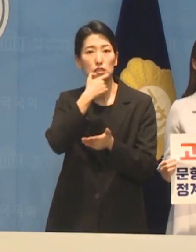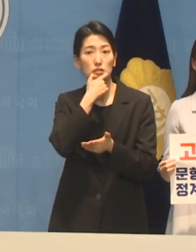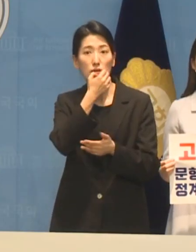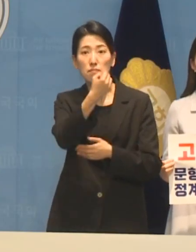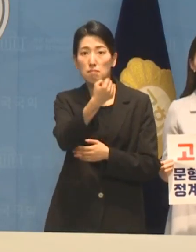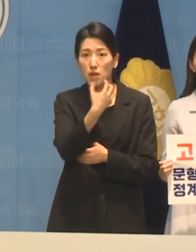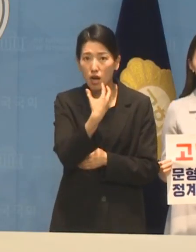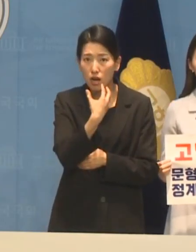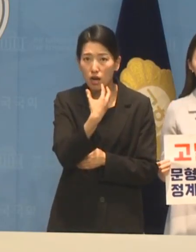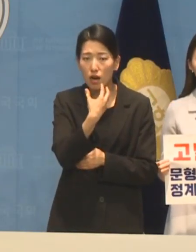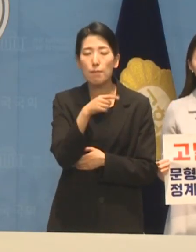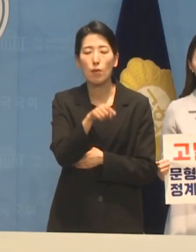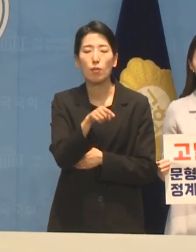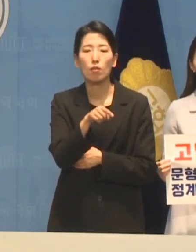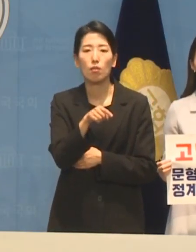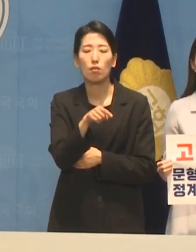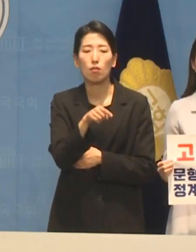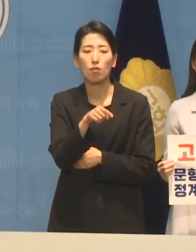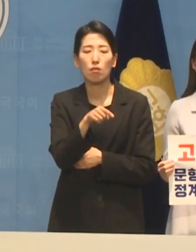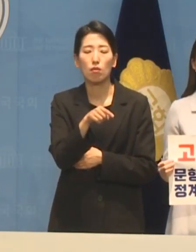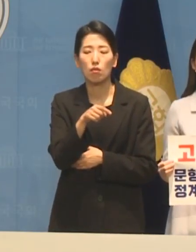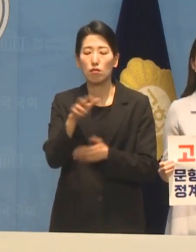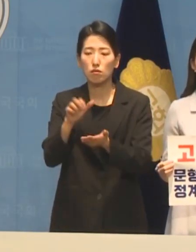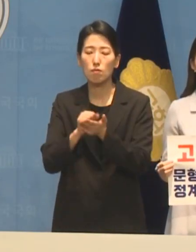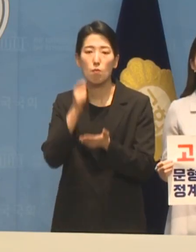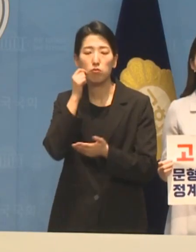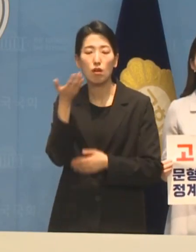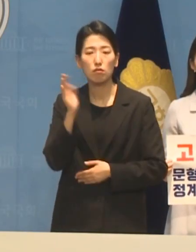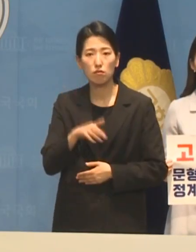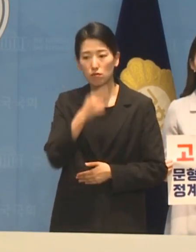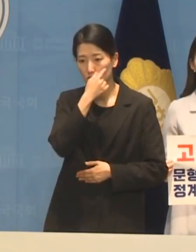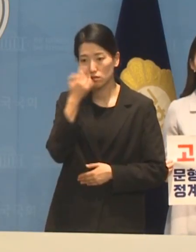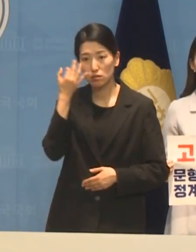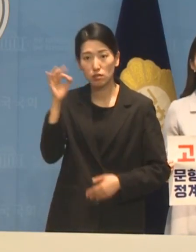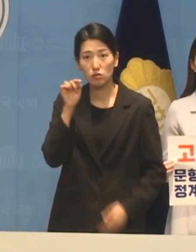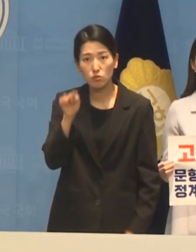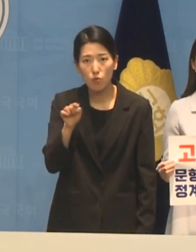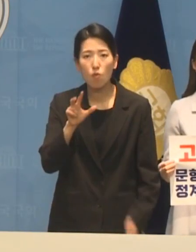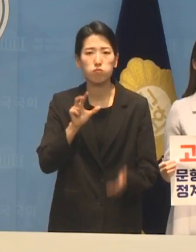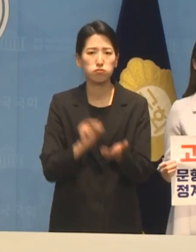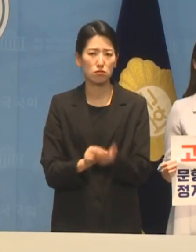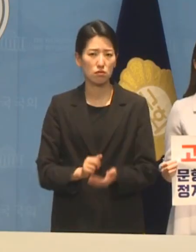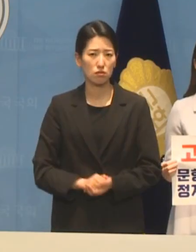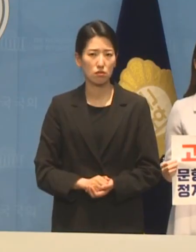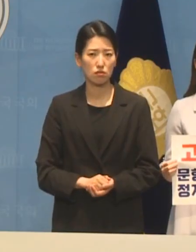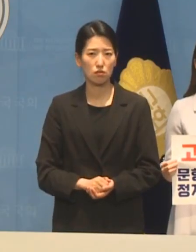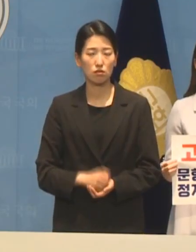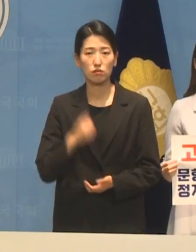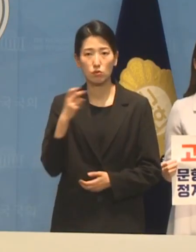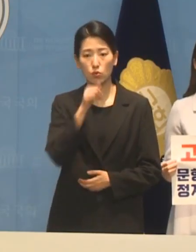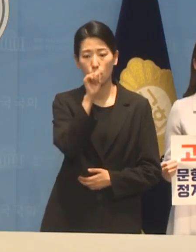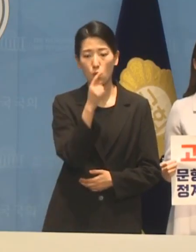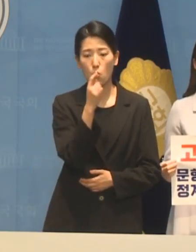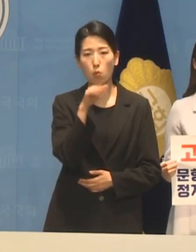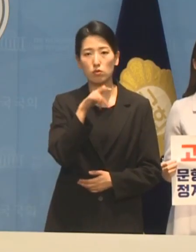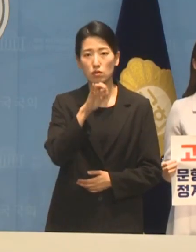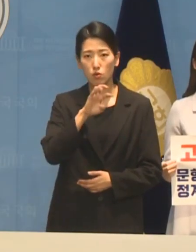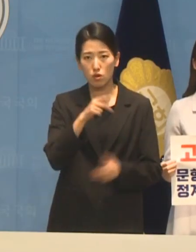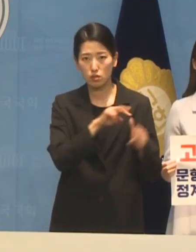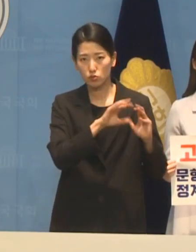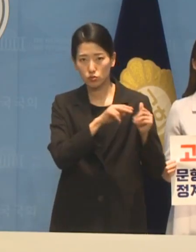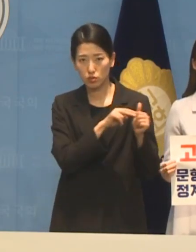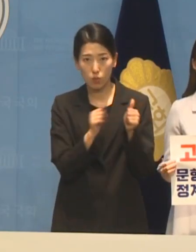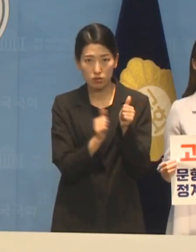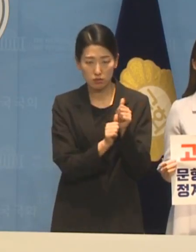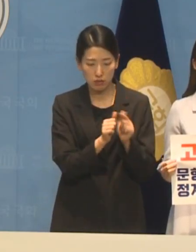제1항을 명백히 위배한 것입니다. 그 외에도 홍장원 메모의 진위 확인 미흡과 우리법